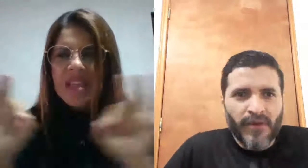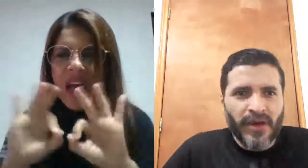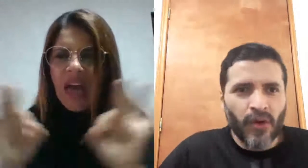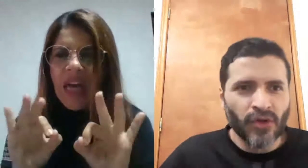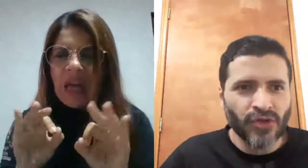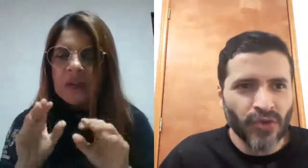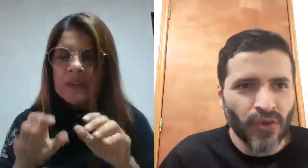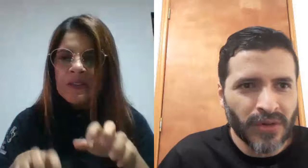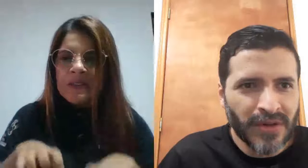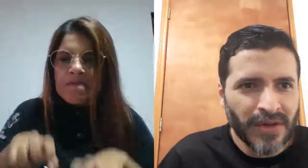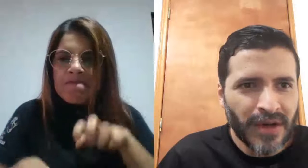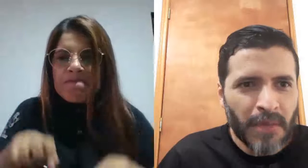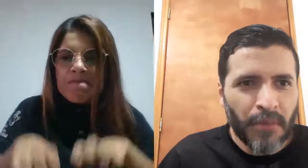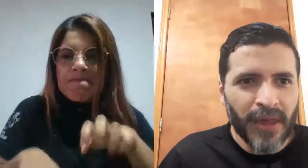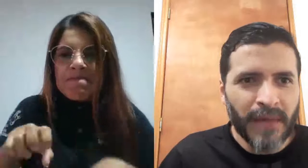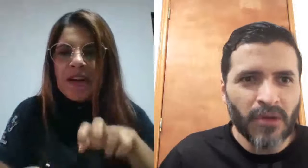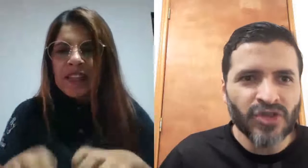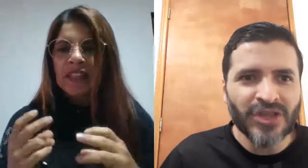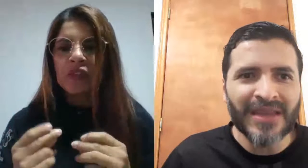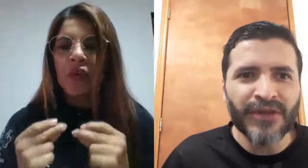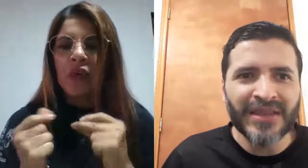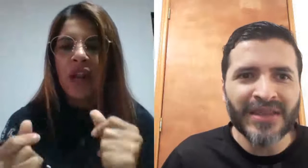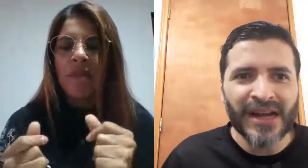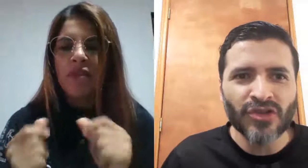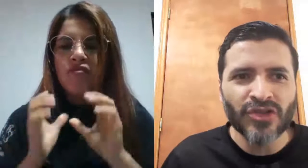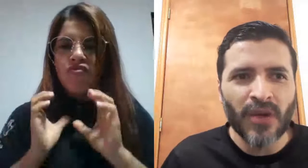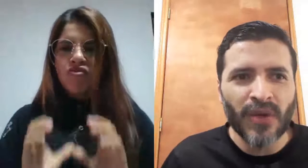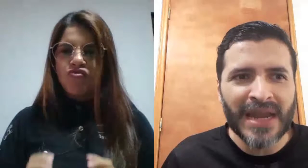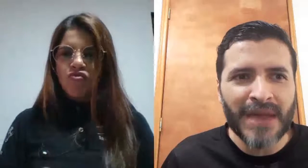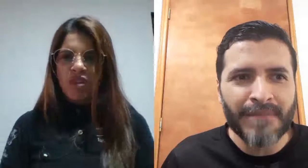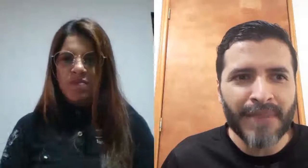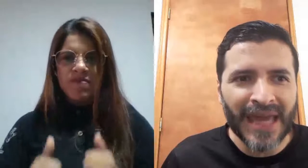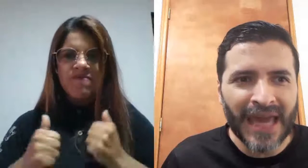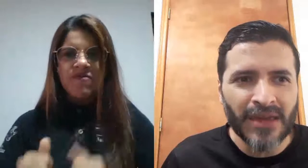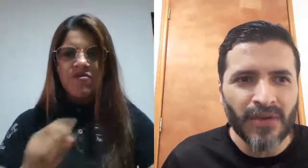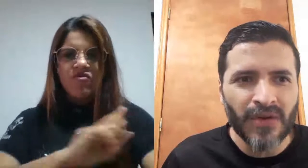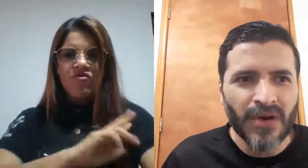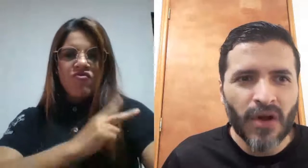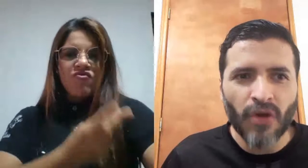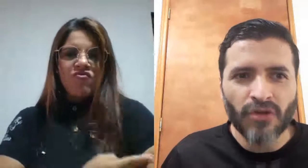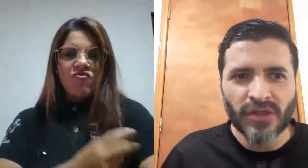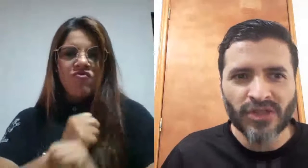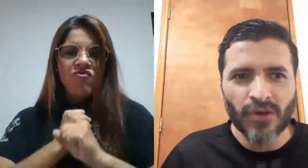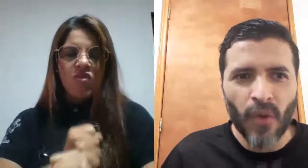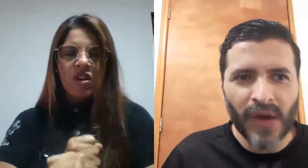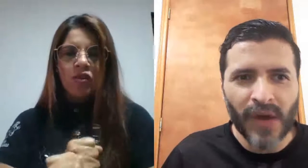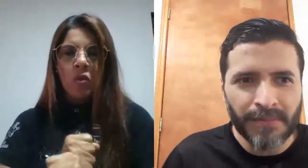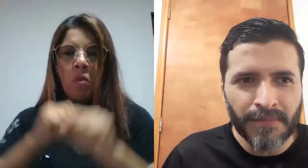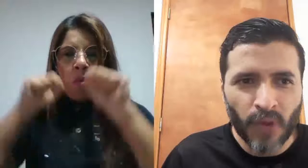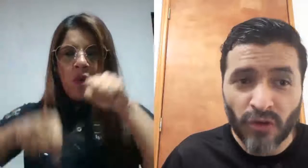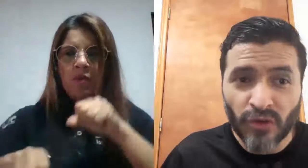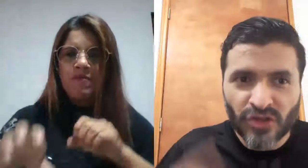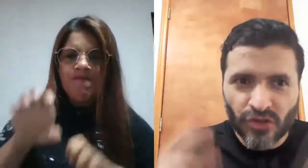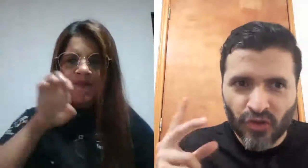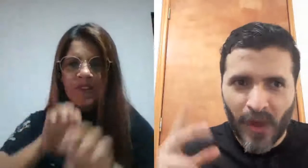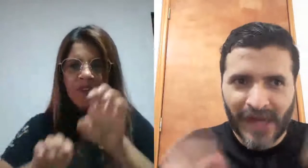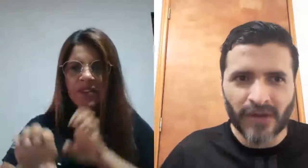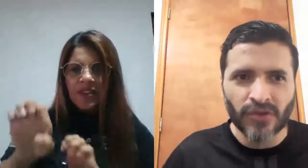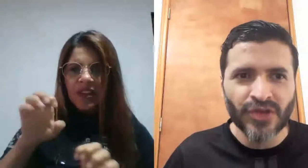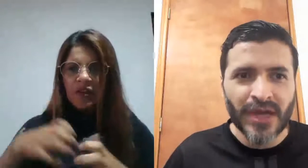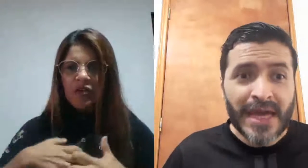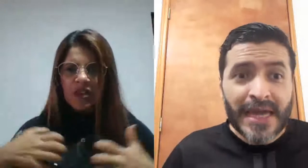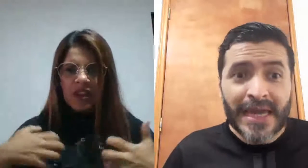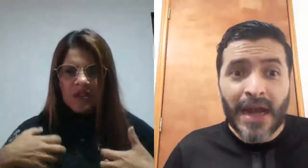nuestro cuerpo vigoroso. Podemos defendernos de un animal pequeño con nuestro cuerpo, con